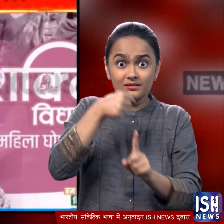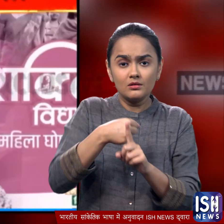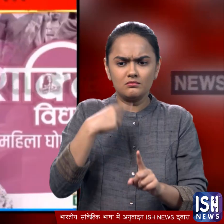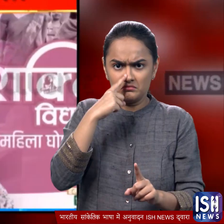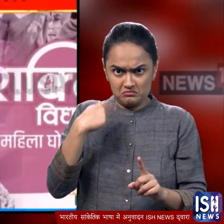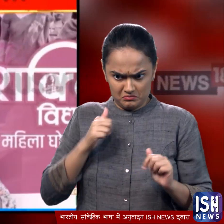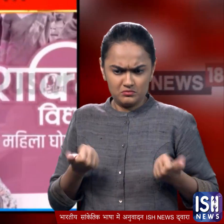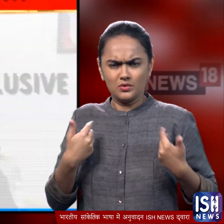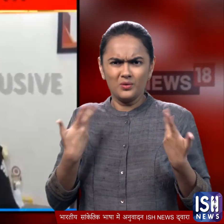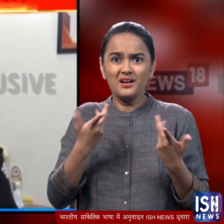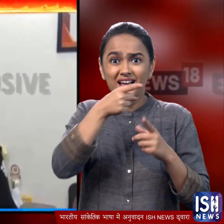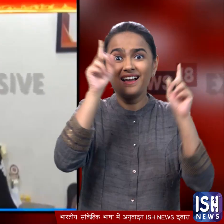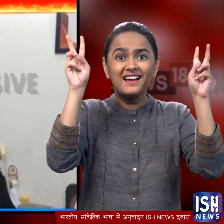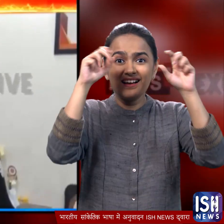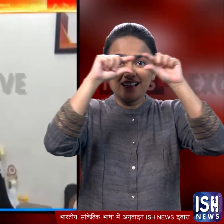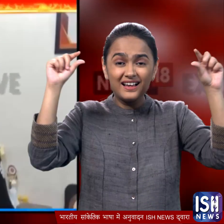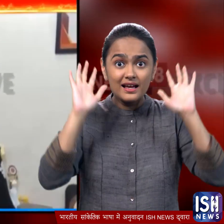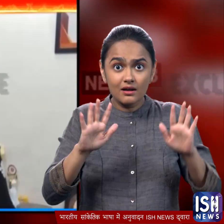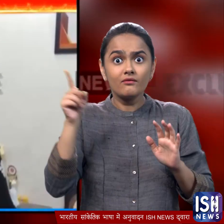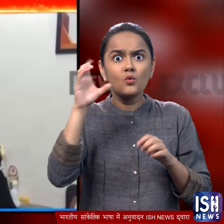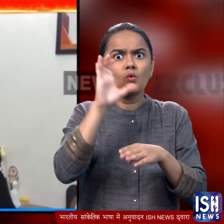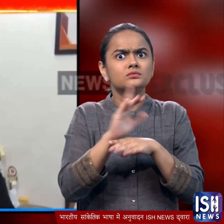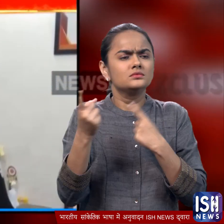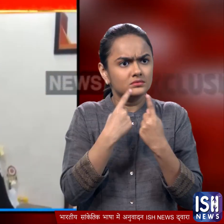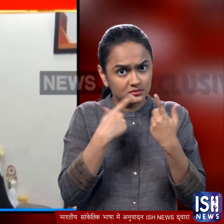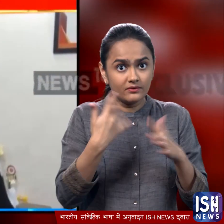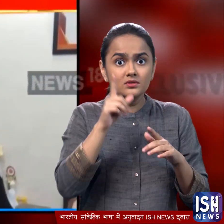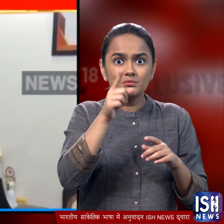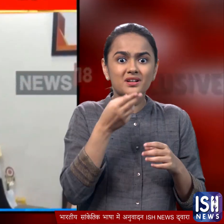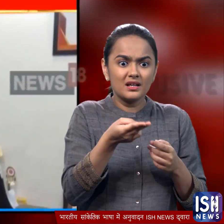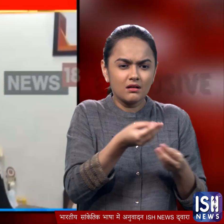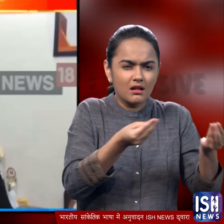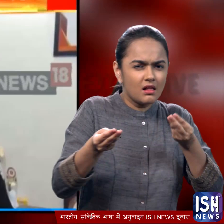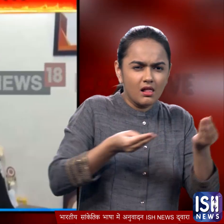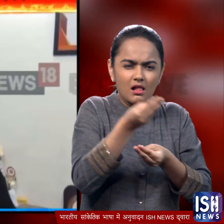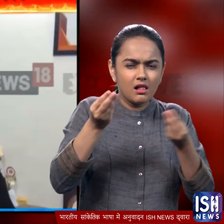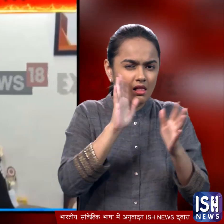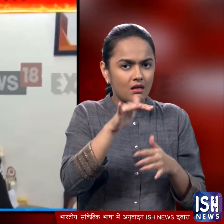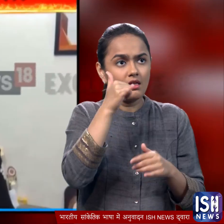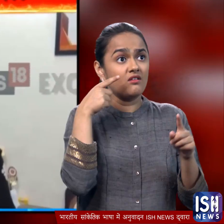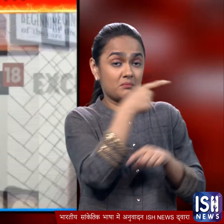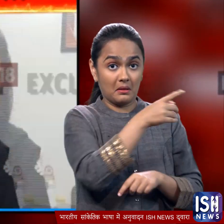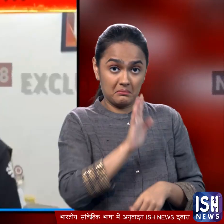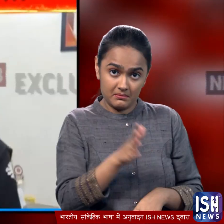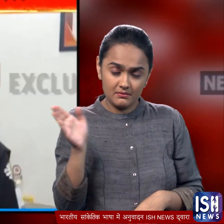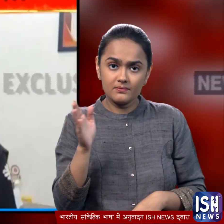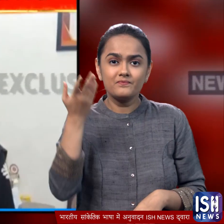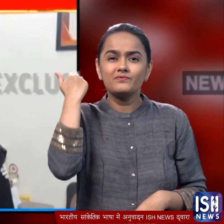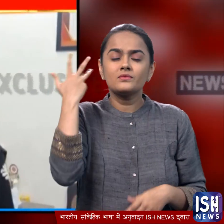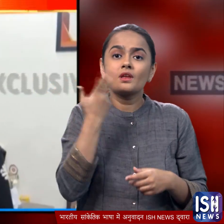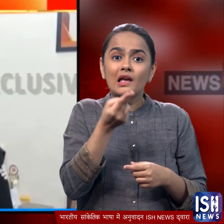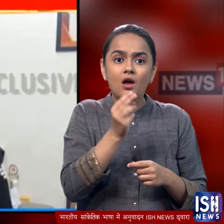सकती हूं स्लोगन पर भी उंगली उठाई। कुछ दिन पहले ही उन्होंने कांग्रेस में बगावत कर दी थी और टिकट बंटवारे में गड़बड़ी का आरोप लगाया था। पहले